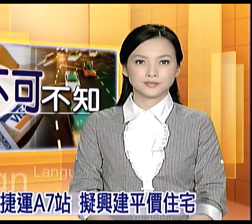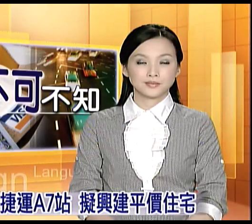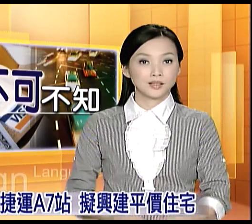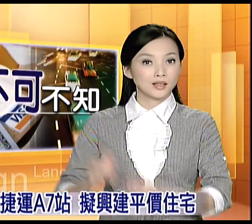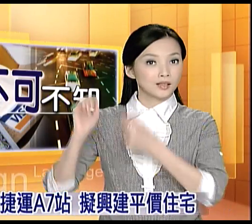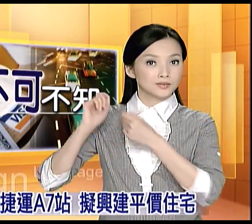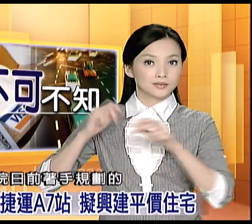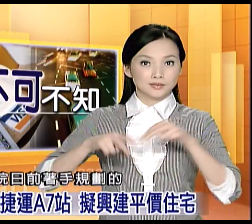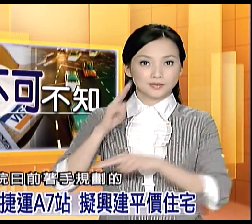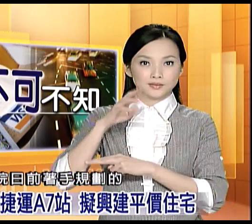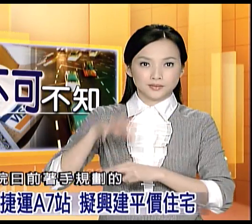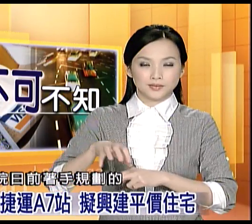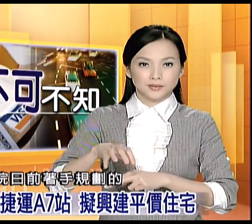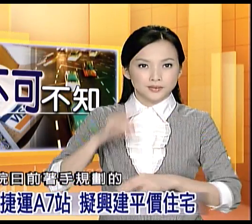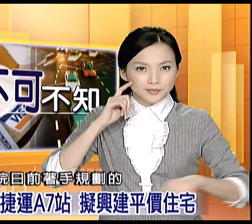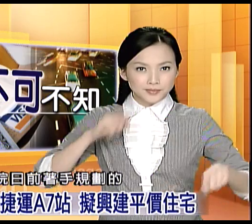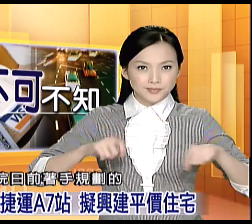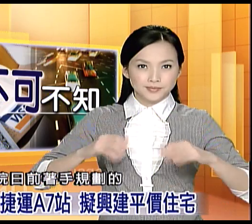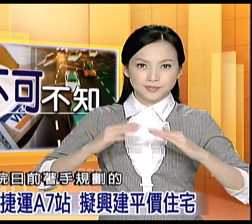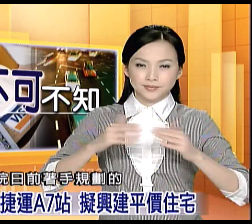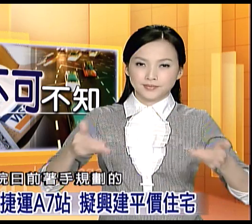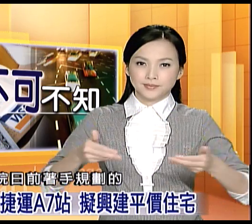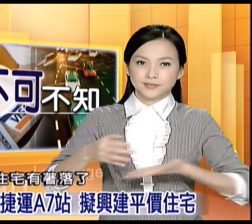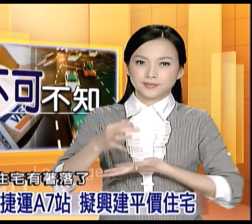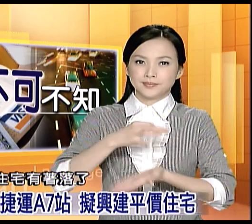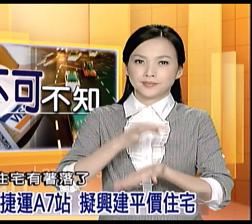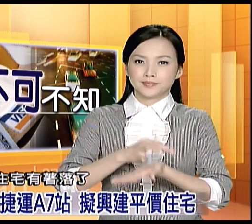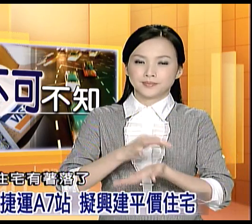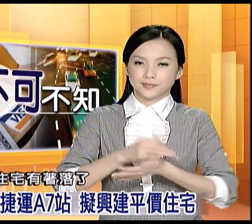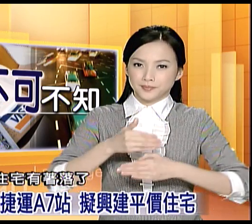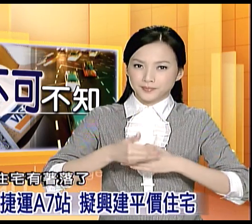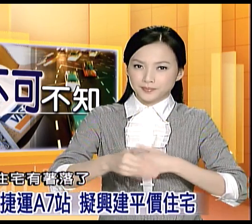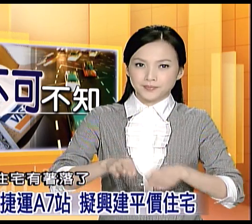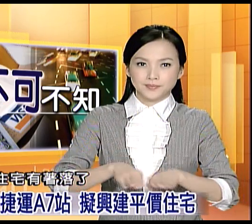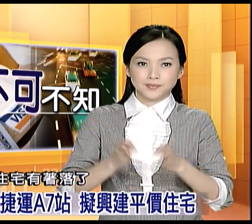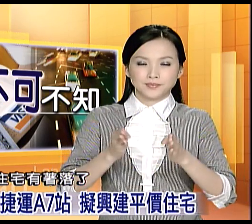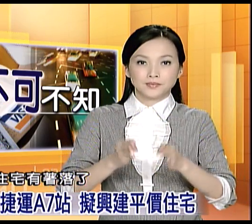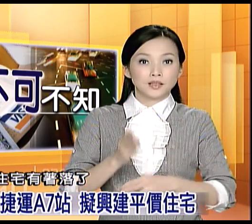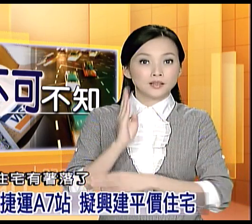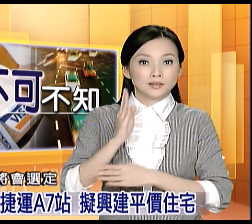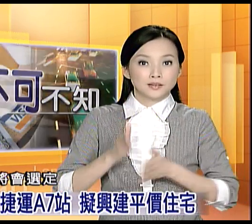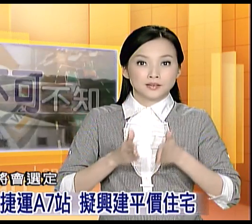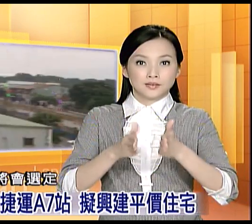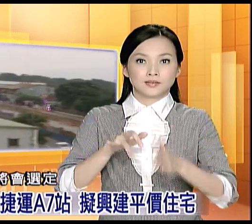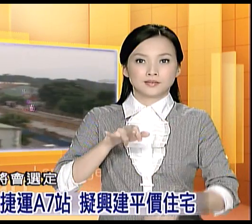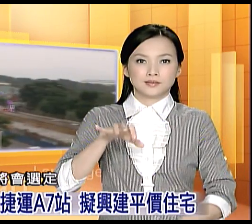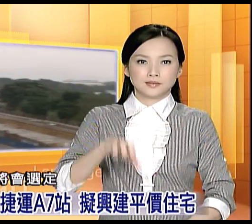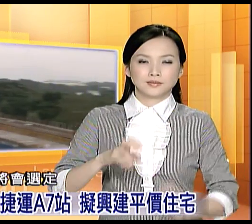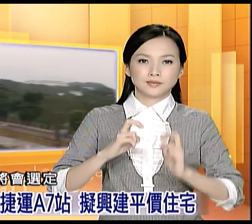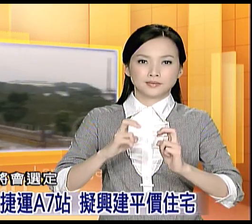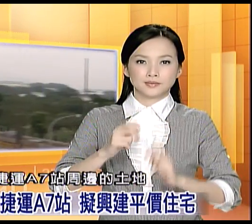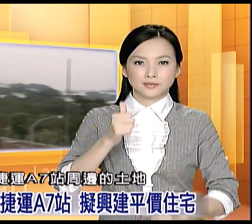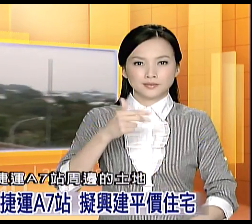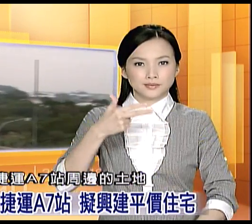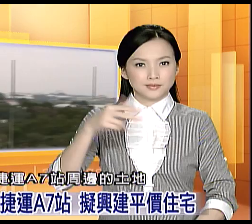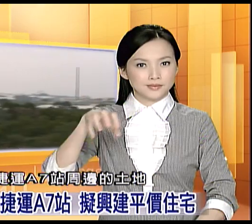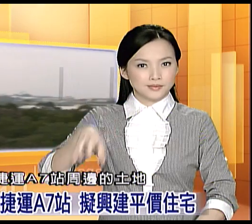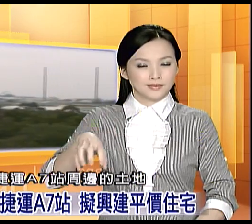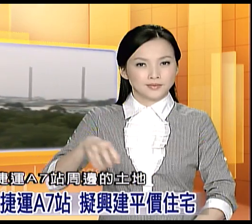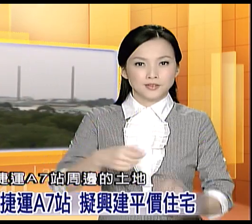行政院日前着手规划的平价住宅有着落了， 政府将会选定机场捷运 A7